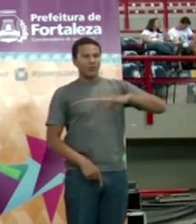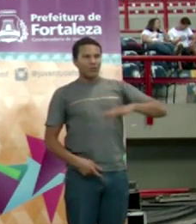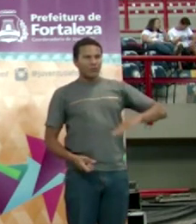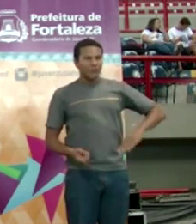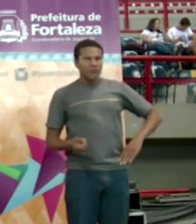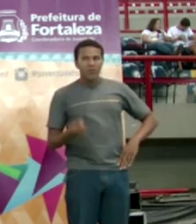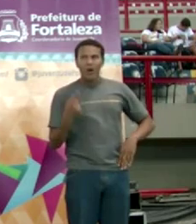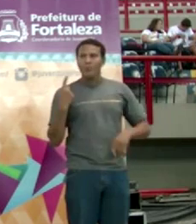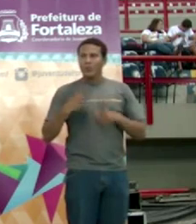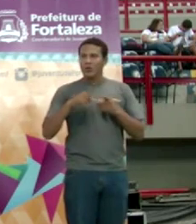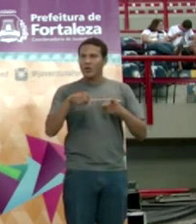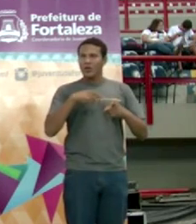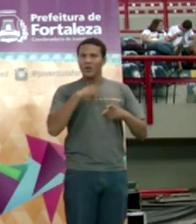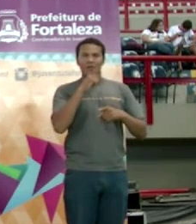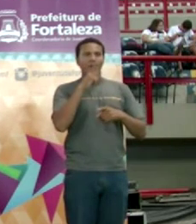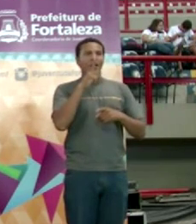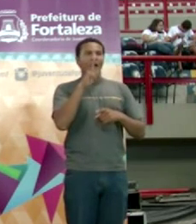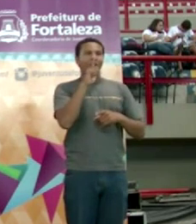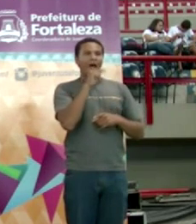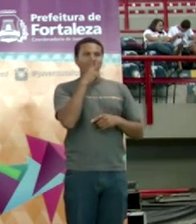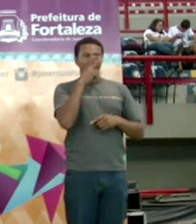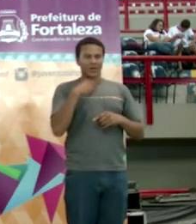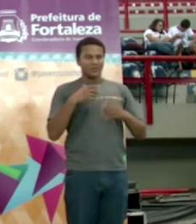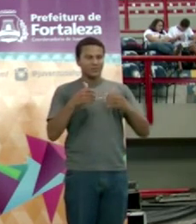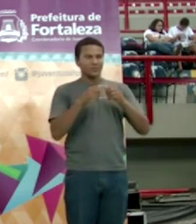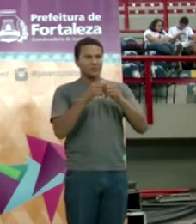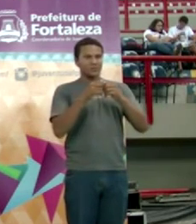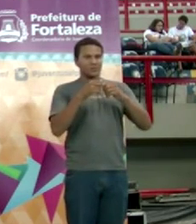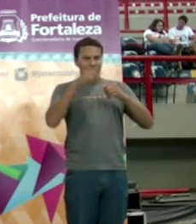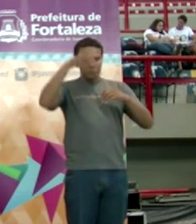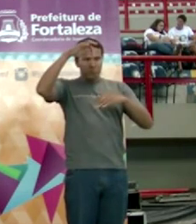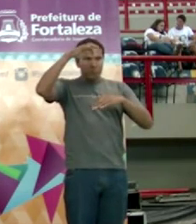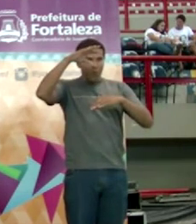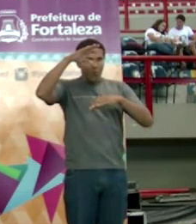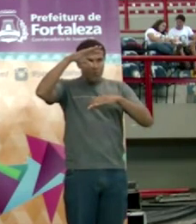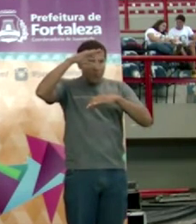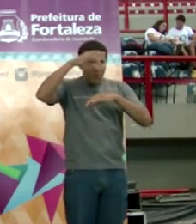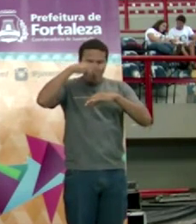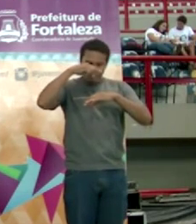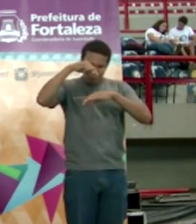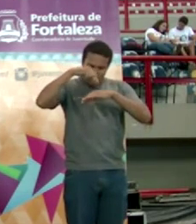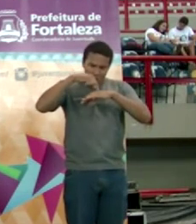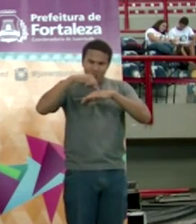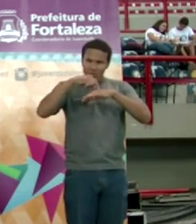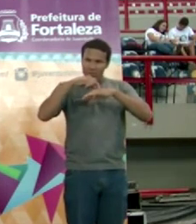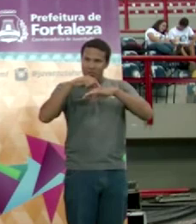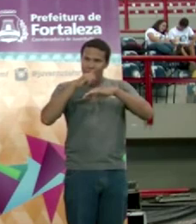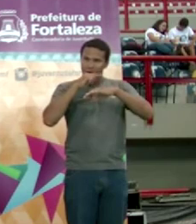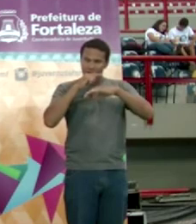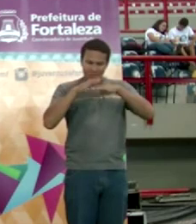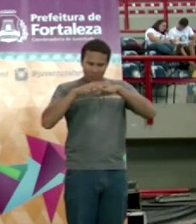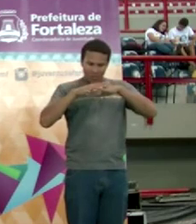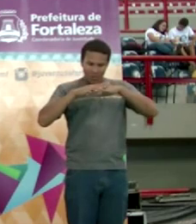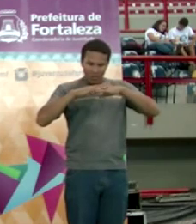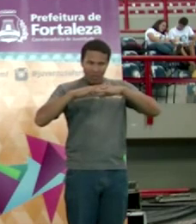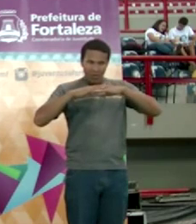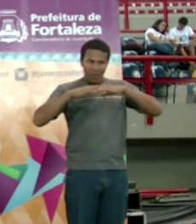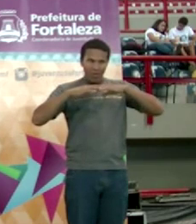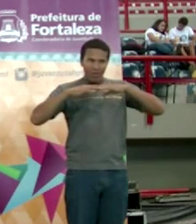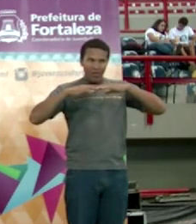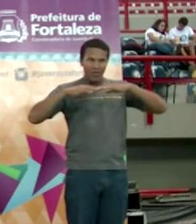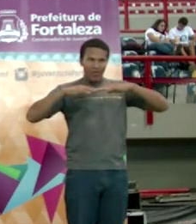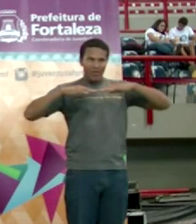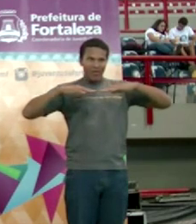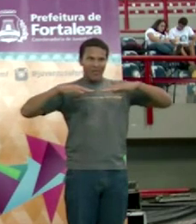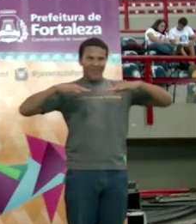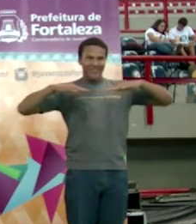Então, essa força que existe na superfície da água, ela é rompida pelo detergente. E essa é a função do detergente mesmo.